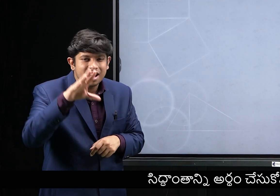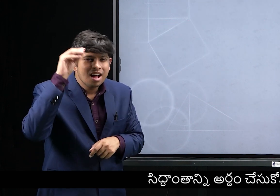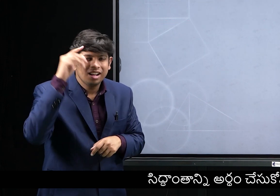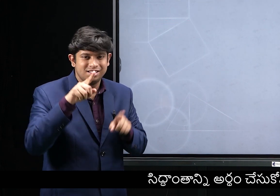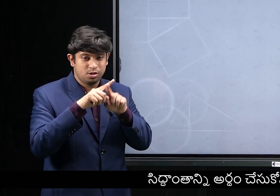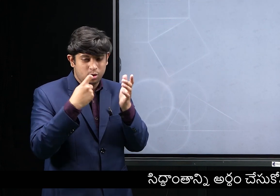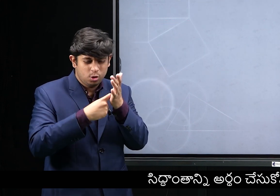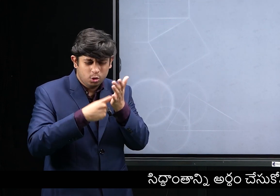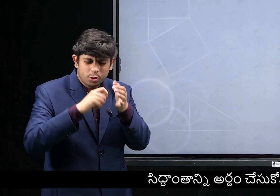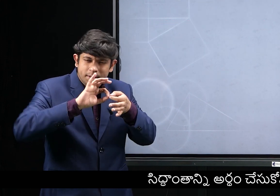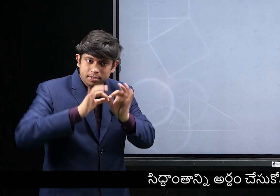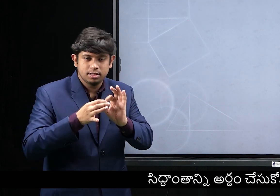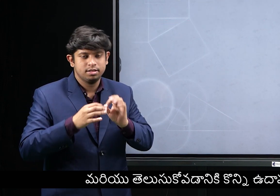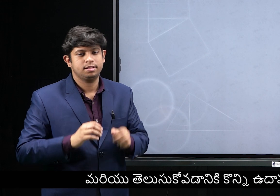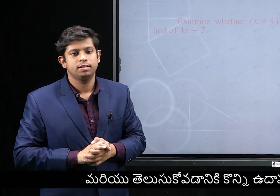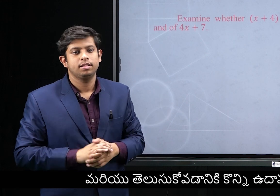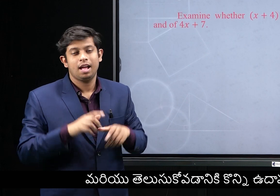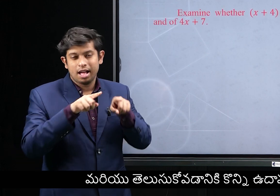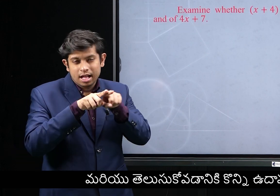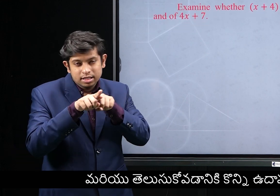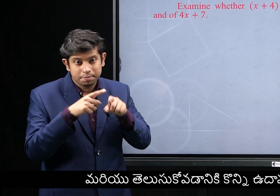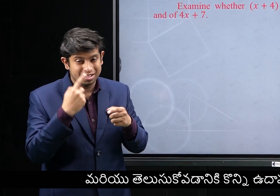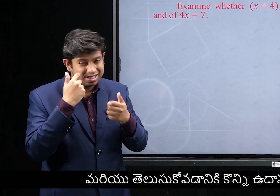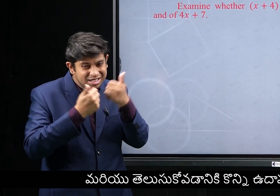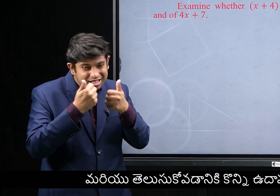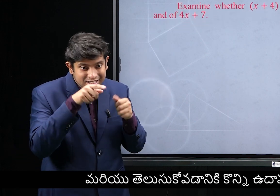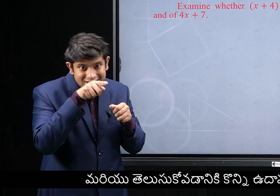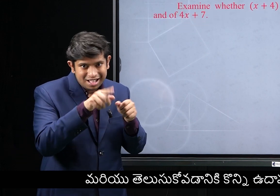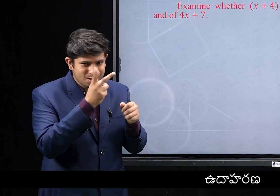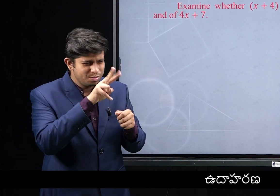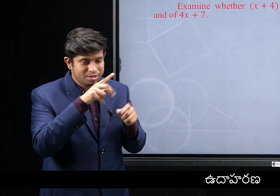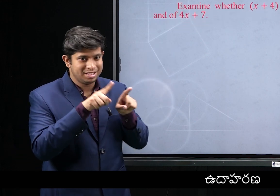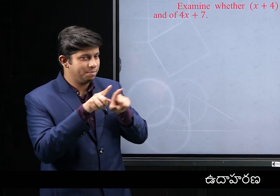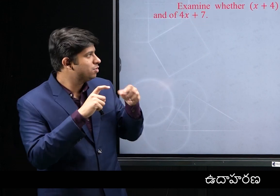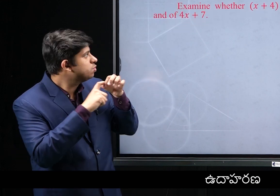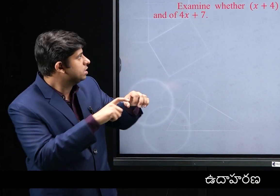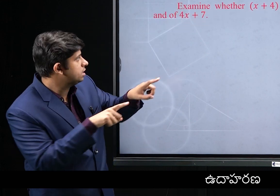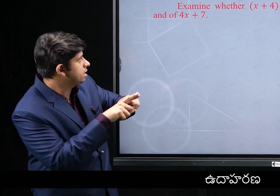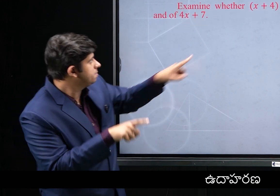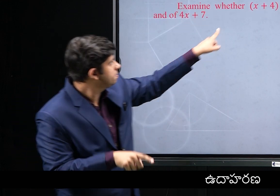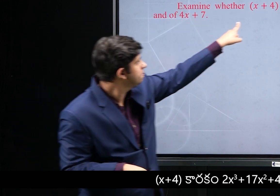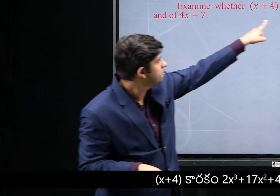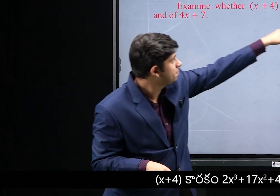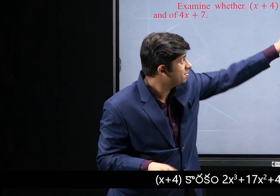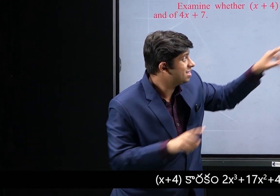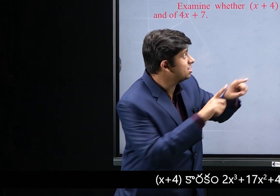సిద్ధాంతాన్ని అర్థం చేసుకోవడానికి మరియు తెలుసుకోవడానికి కొన్ని ఉదాహరణలు చూద్దాం. ఉదాహరణ: x ప్లస్ 4